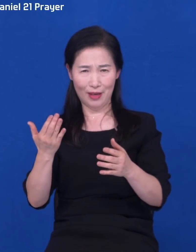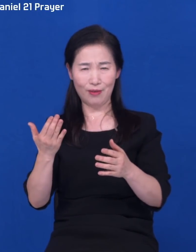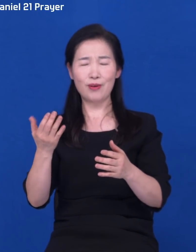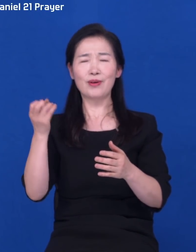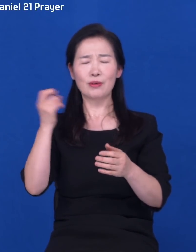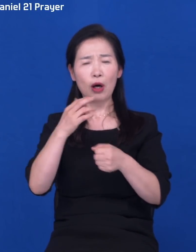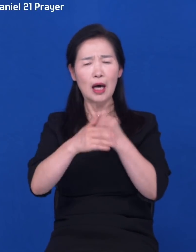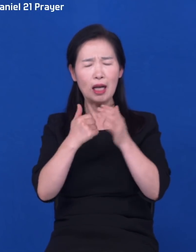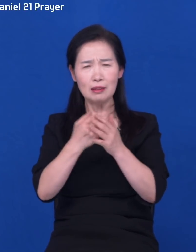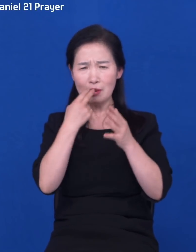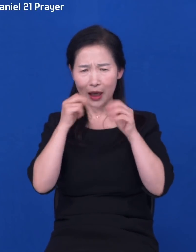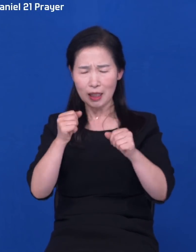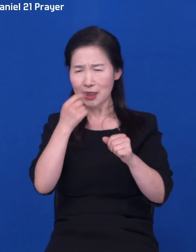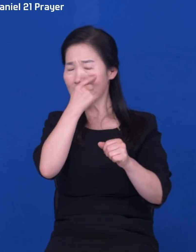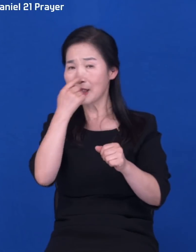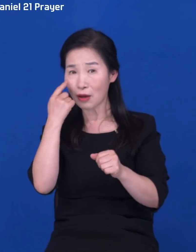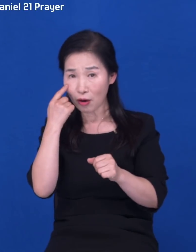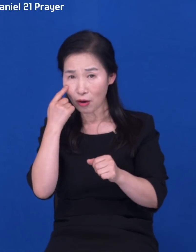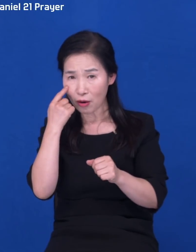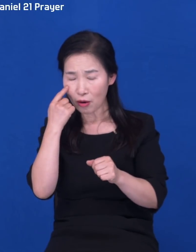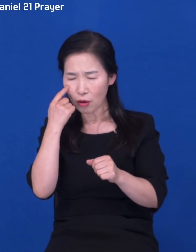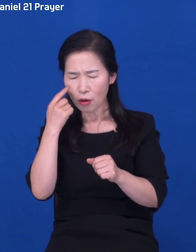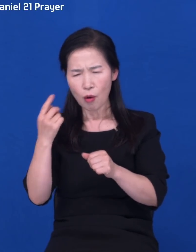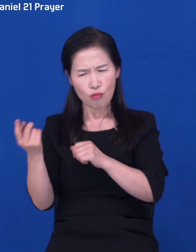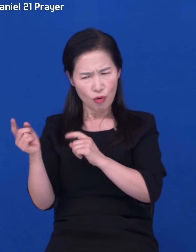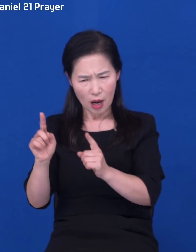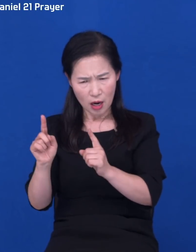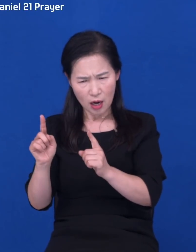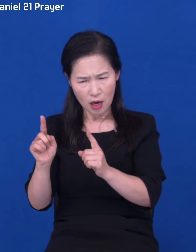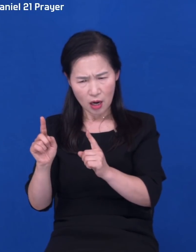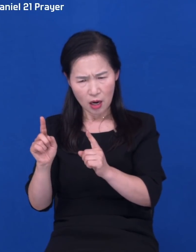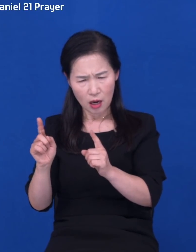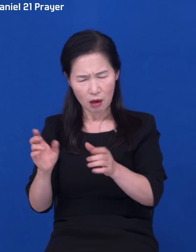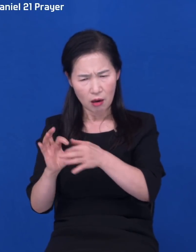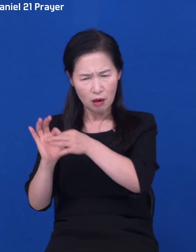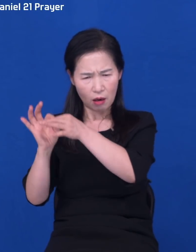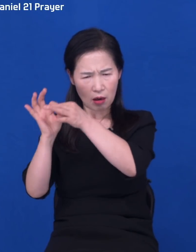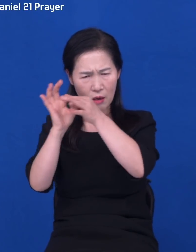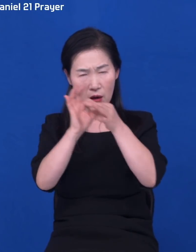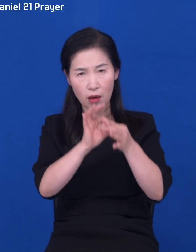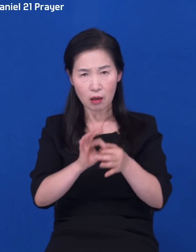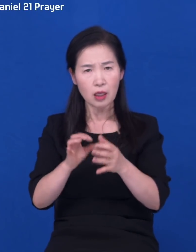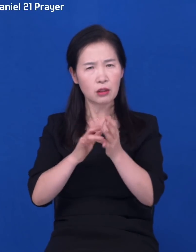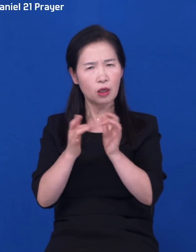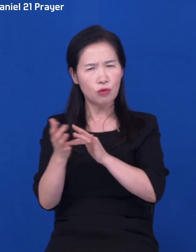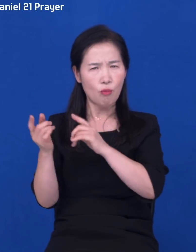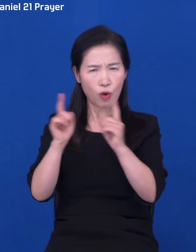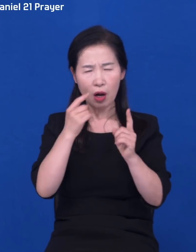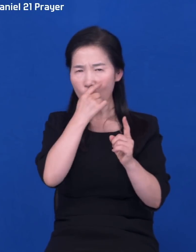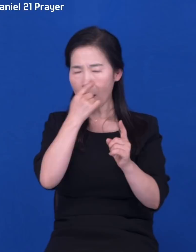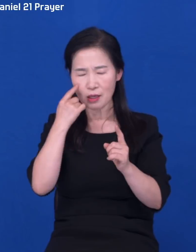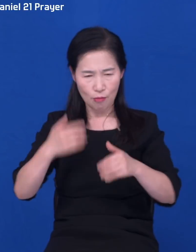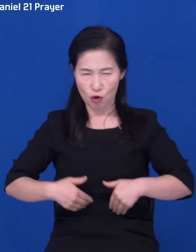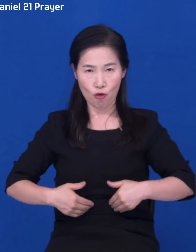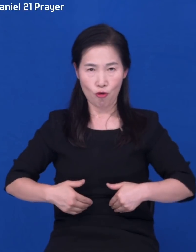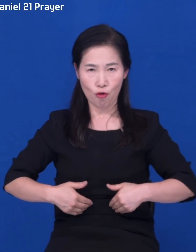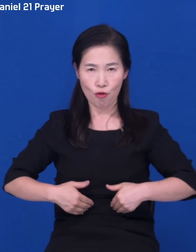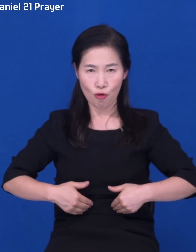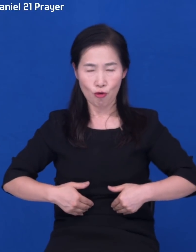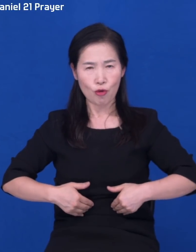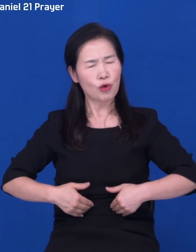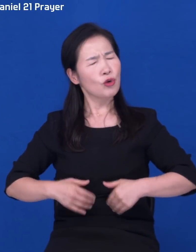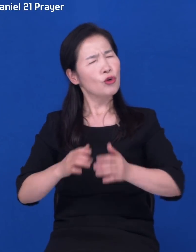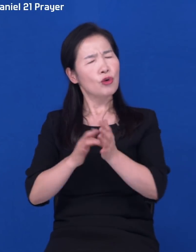증거가 예수가 부활했다는 거에서 찾으면 된다는 거야? 그럼 예수가 부활한 것만 찾으면 되겠네. 제가 이렇게 하면서 예수가